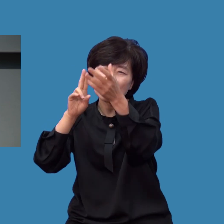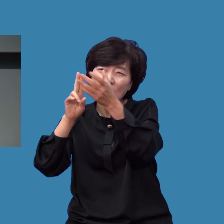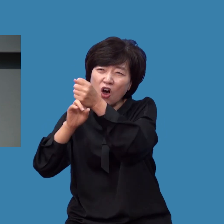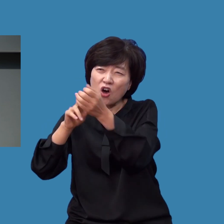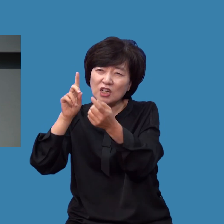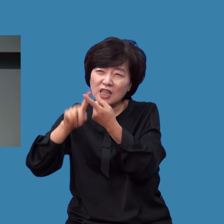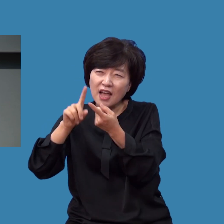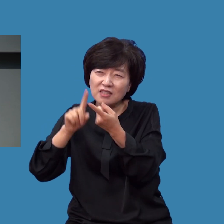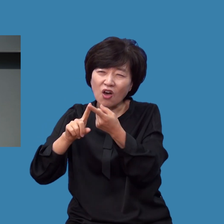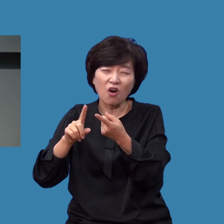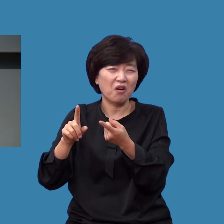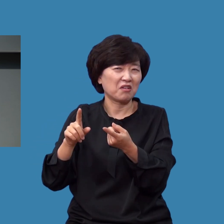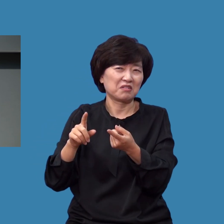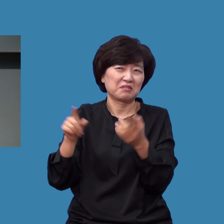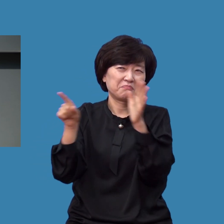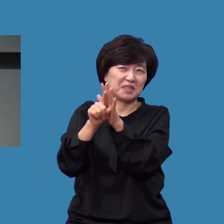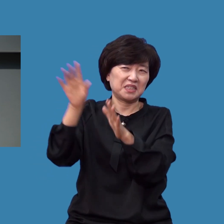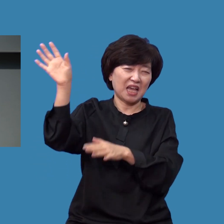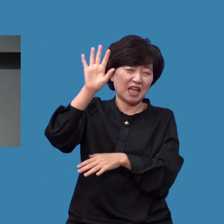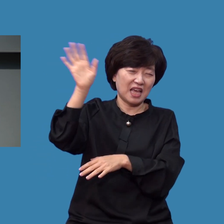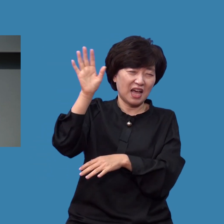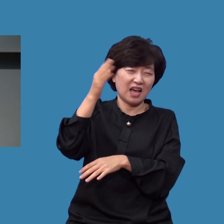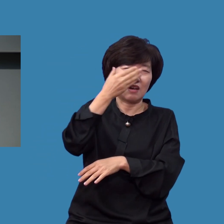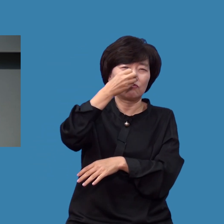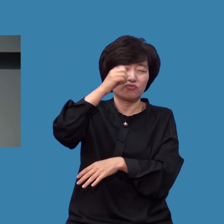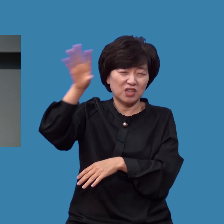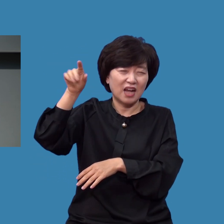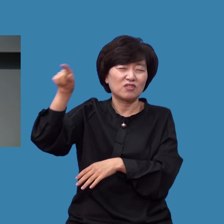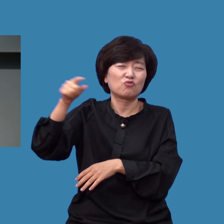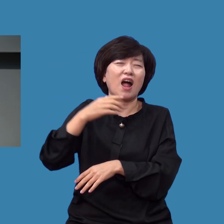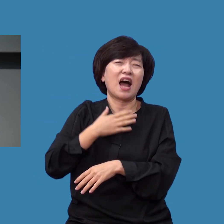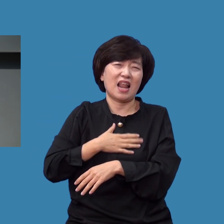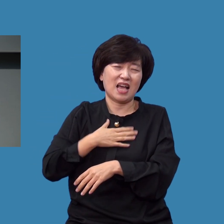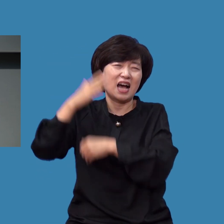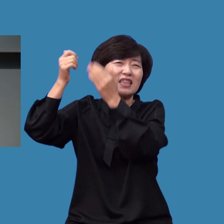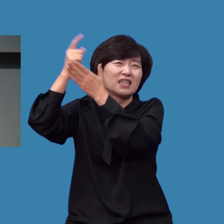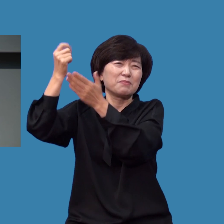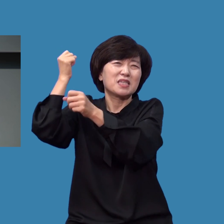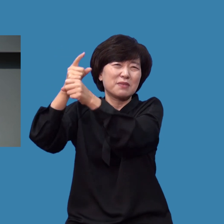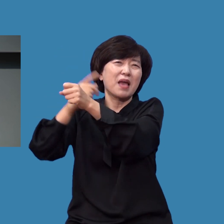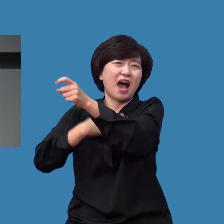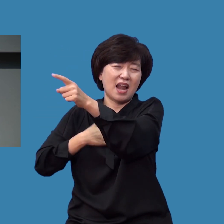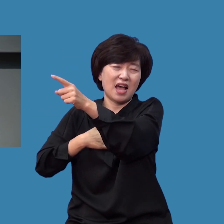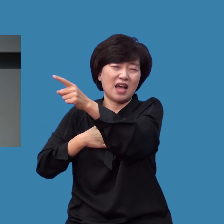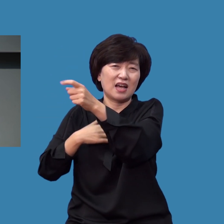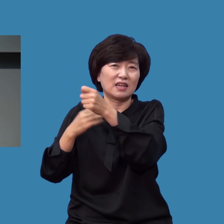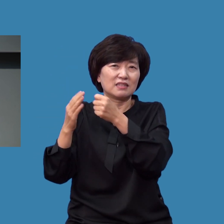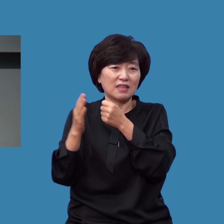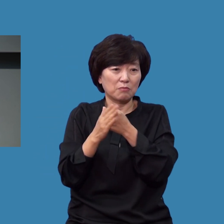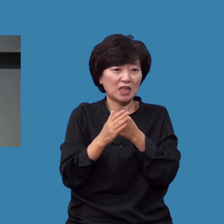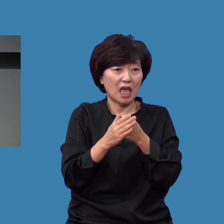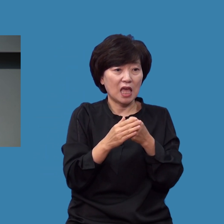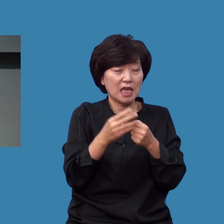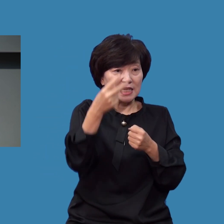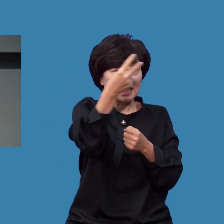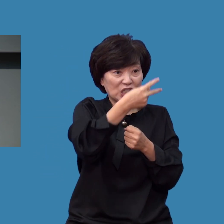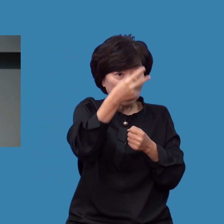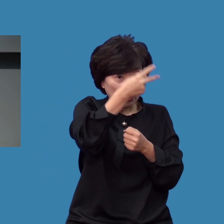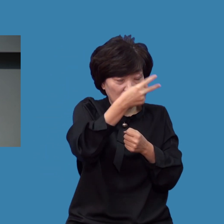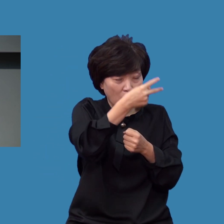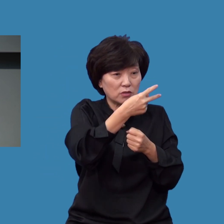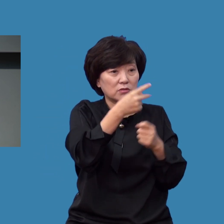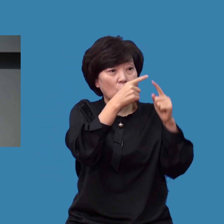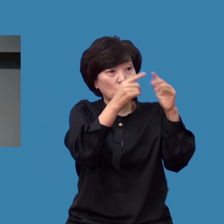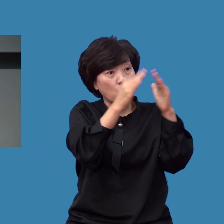그래서 실제로 지난 2000년 동안의 교회 역사를 보면 이것을 금지하고 멸하려고 하는 치열한 싸움이 기독교 내부에